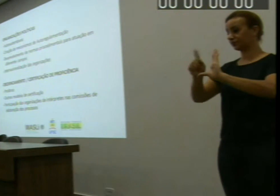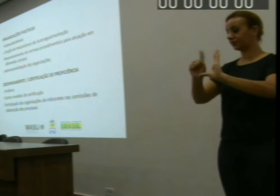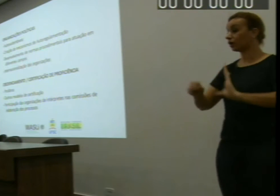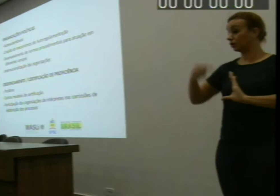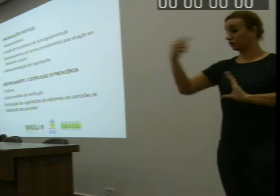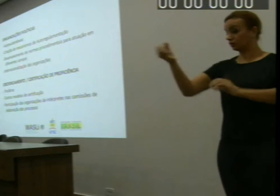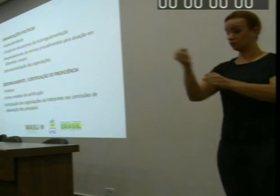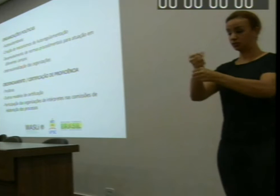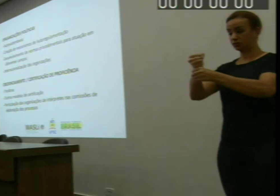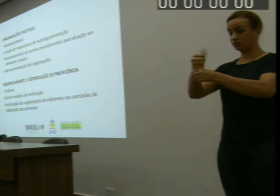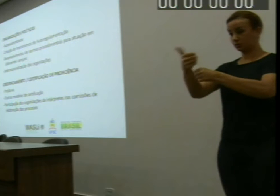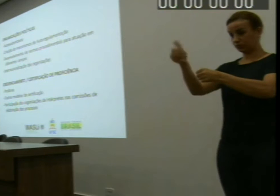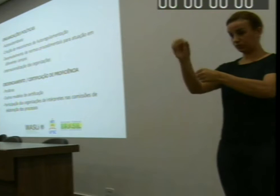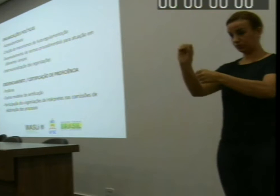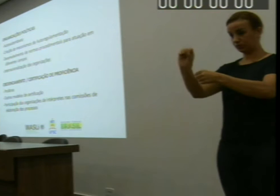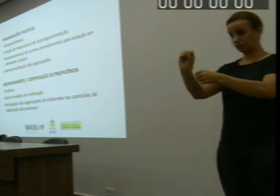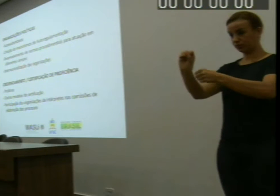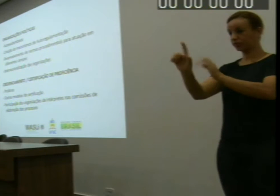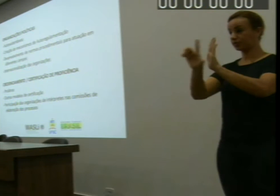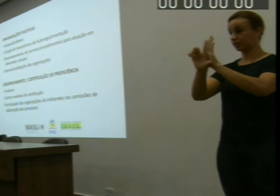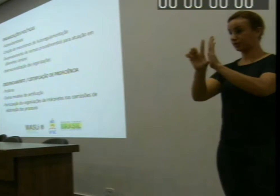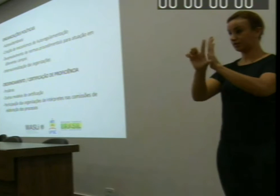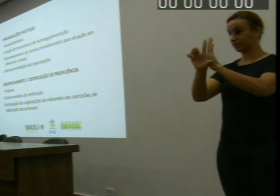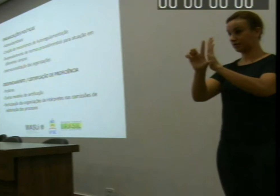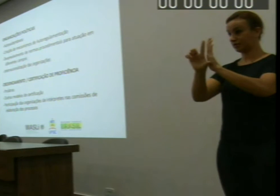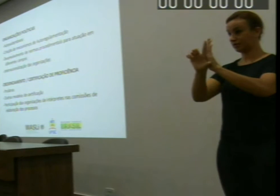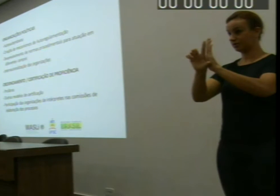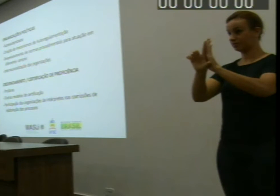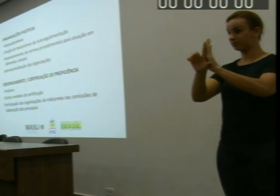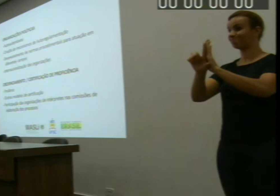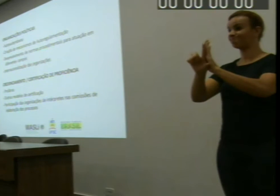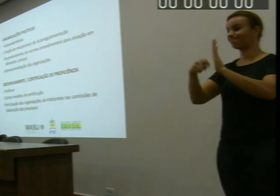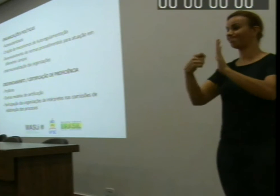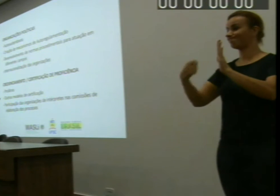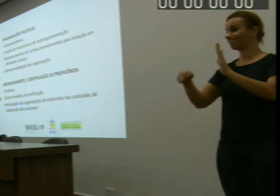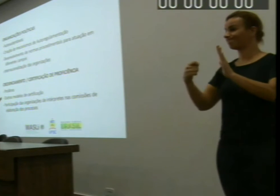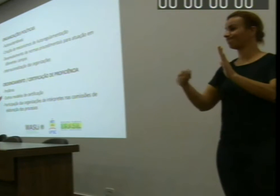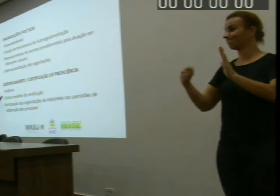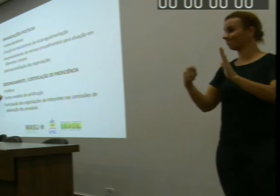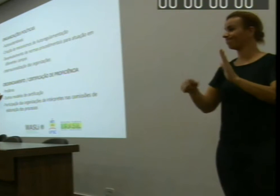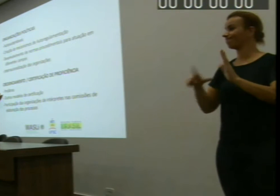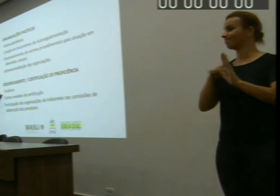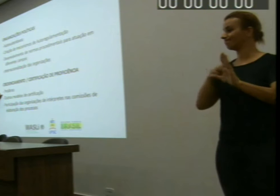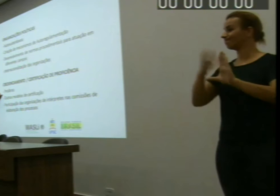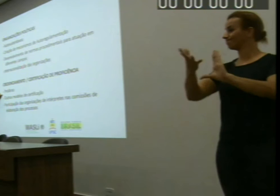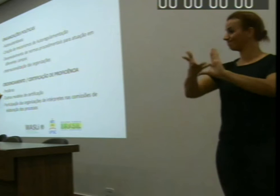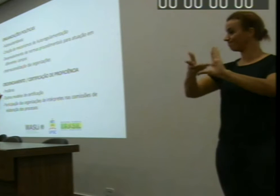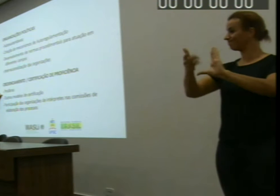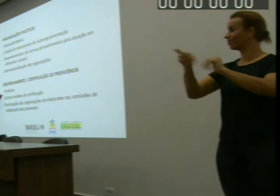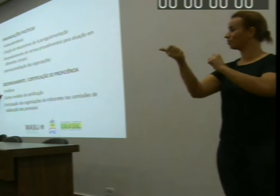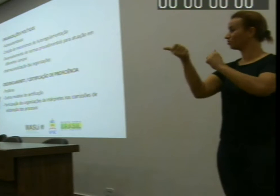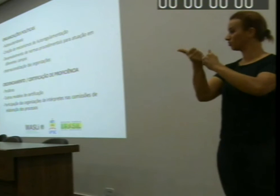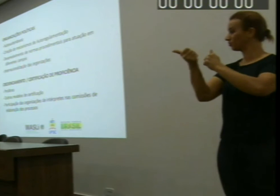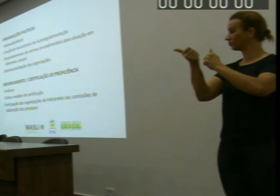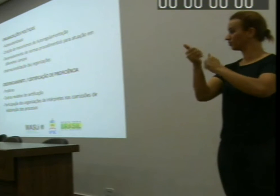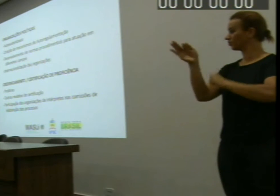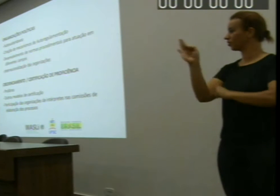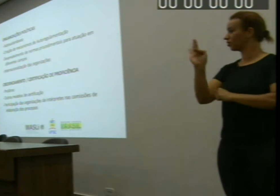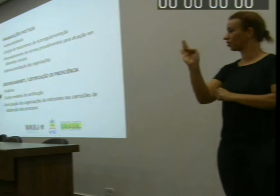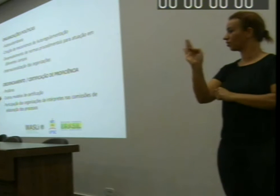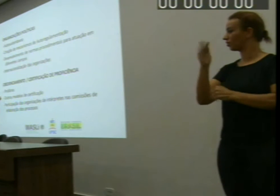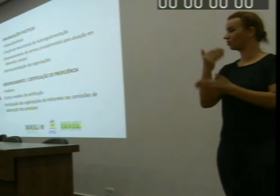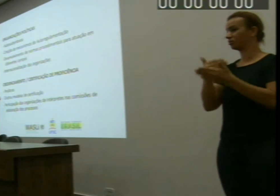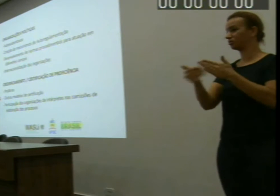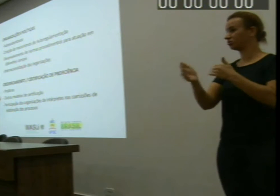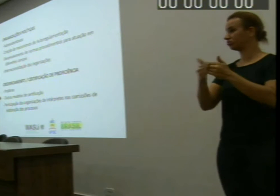cria da sanção do do Decreto né deveriam ter prolibras para substituir a formação poderiam ter qualquer formação